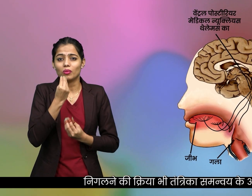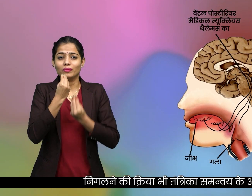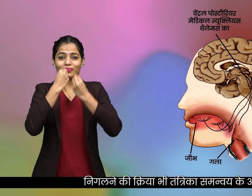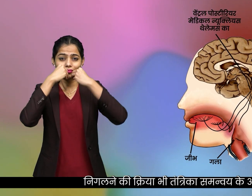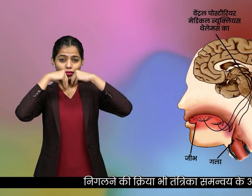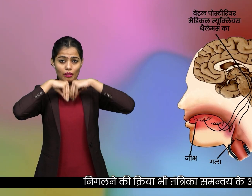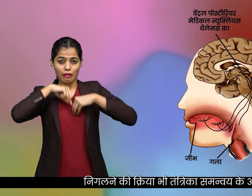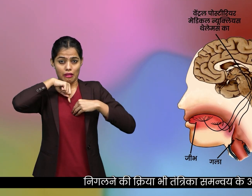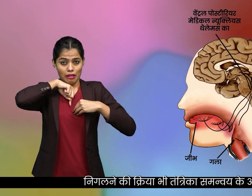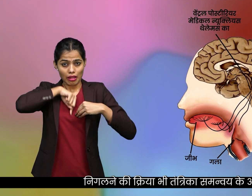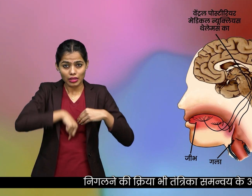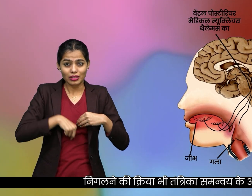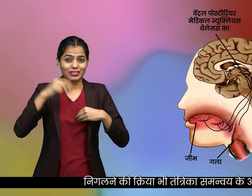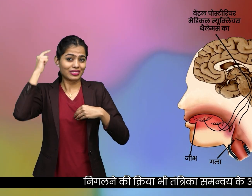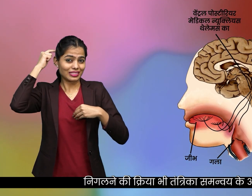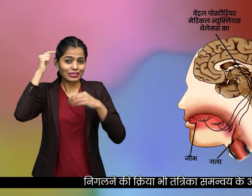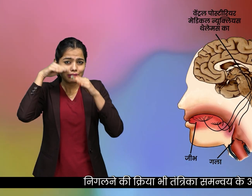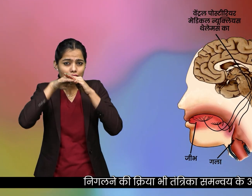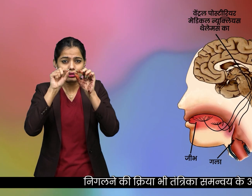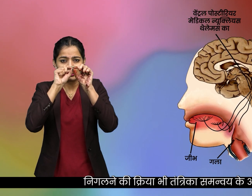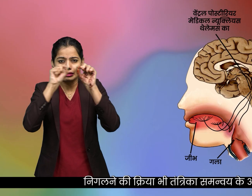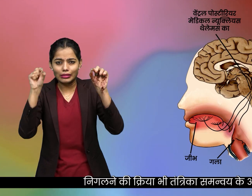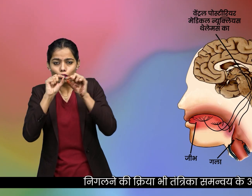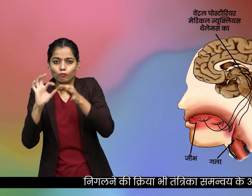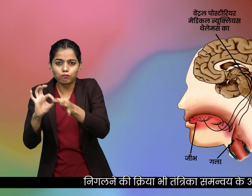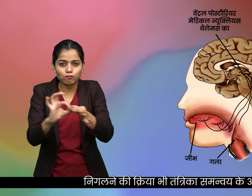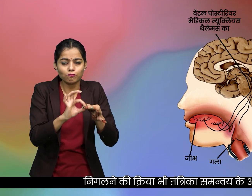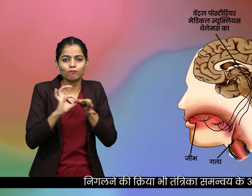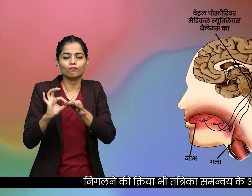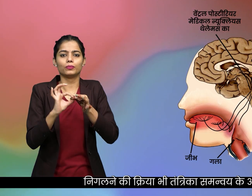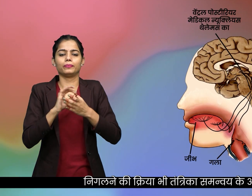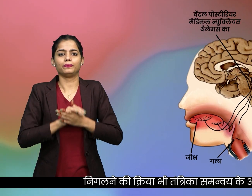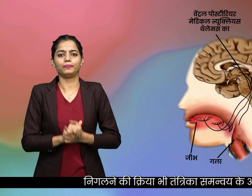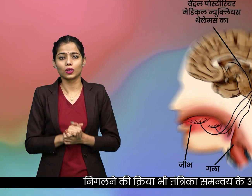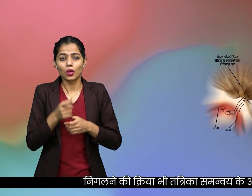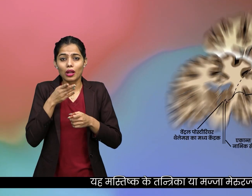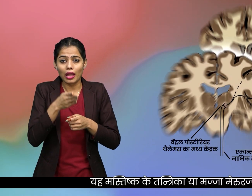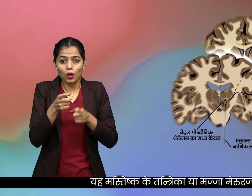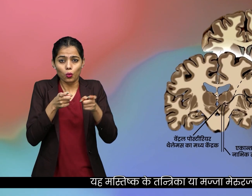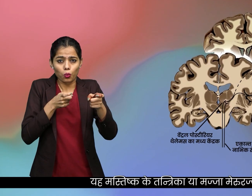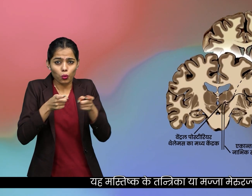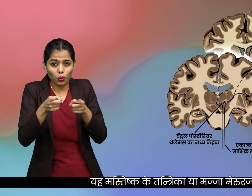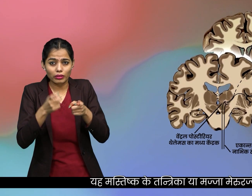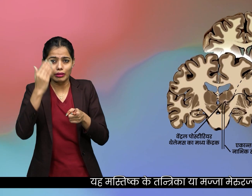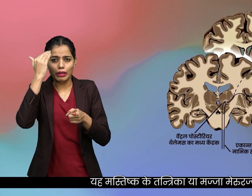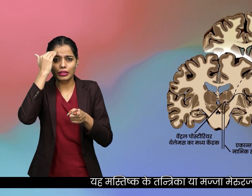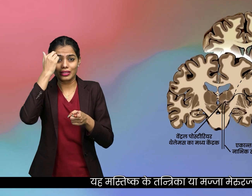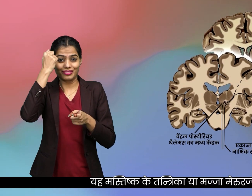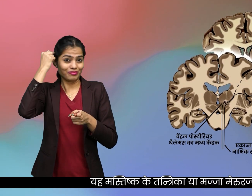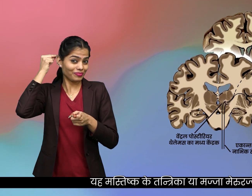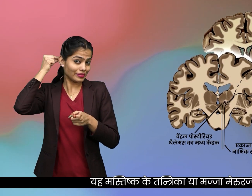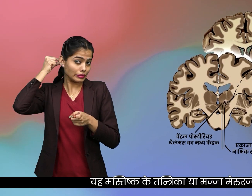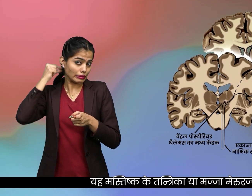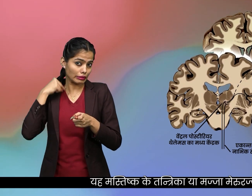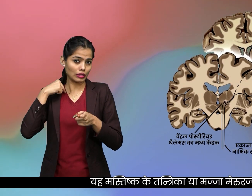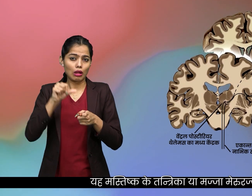निगलने की क्रिया भी तंत्रिका समन्वय के अधीन है। यह मस्तिष्क के